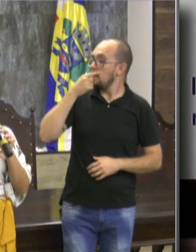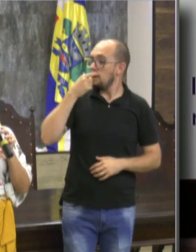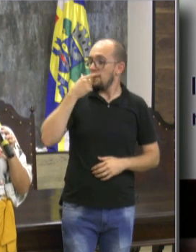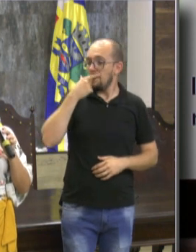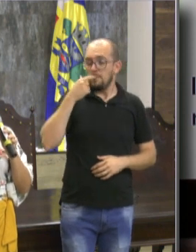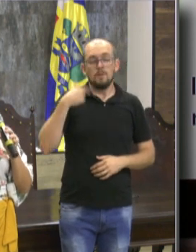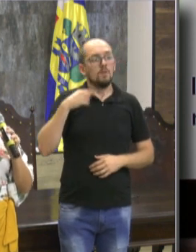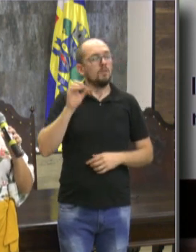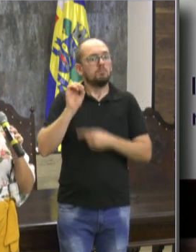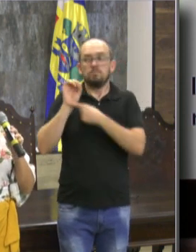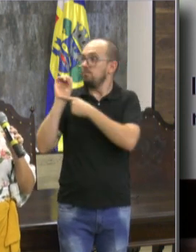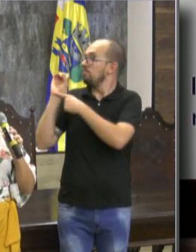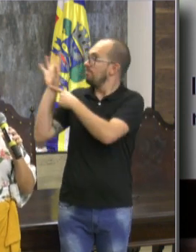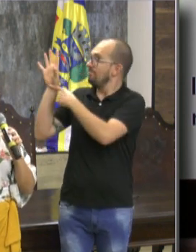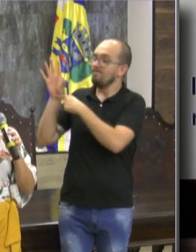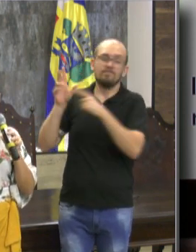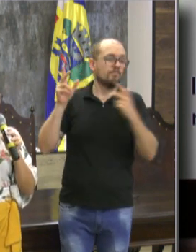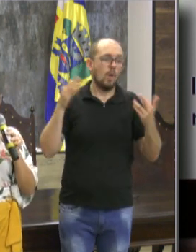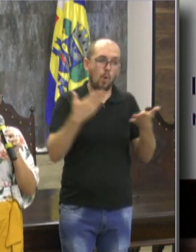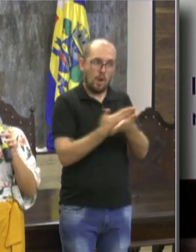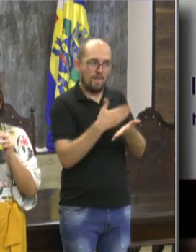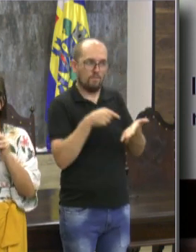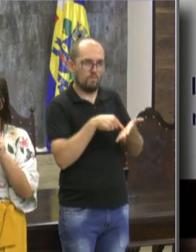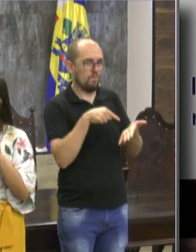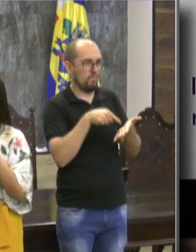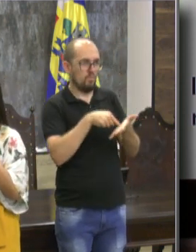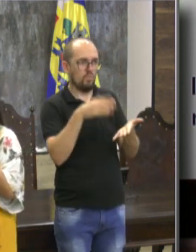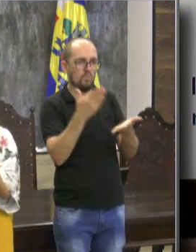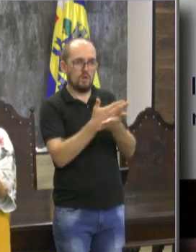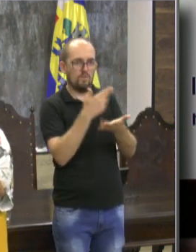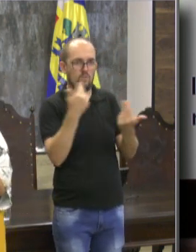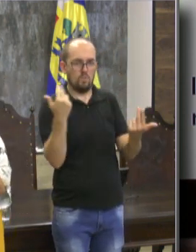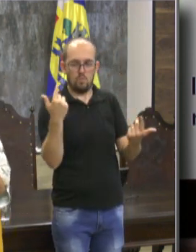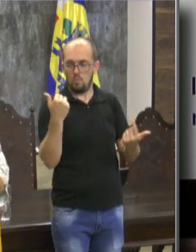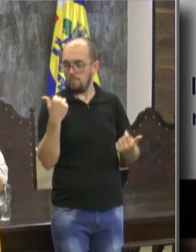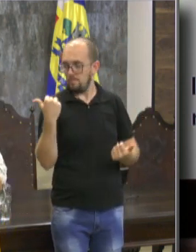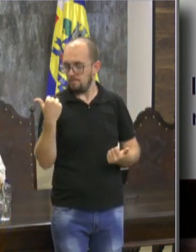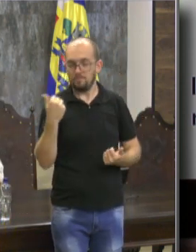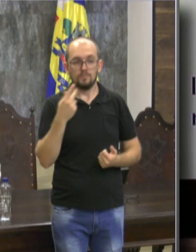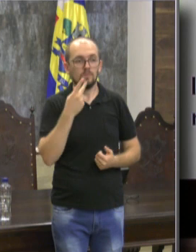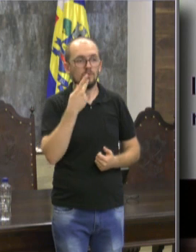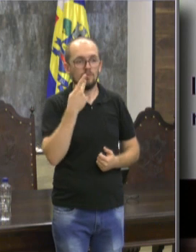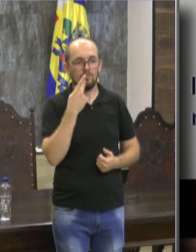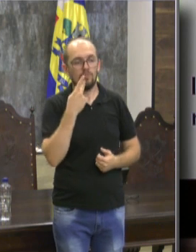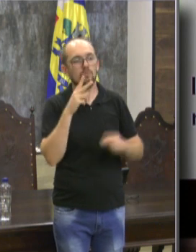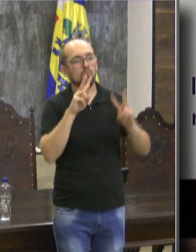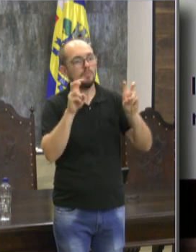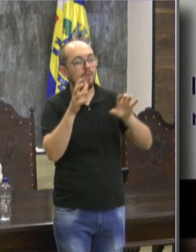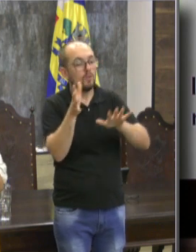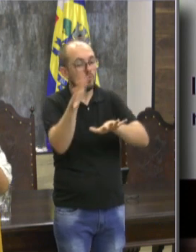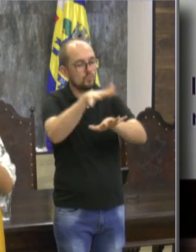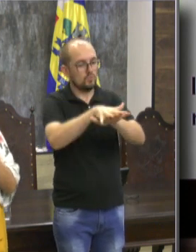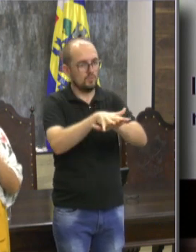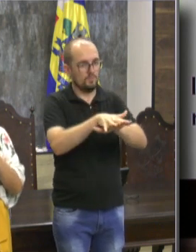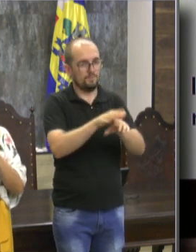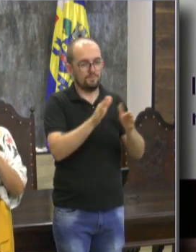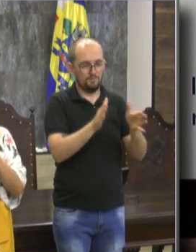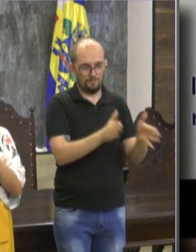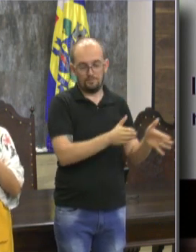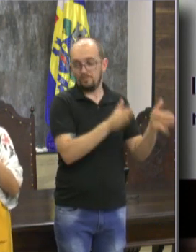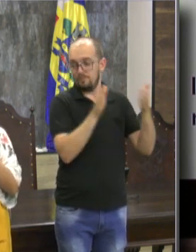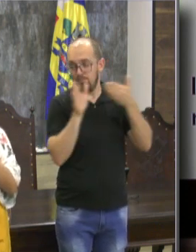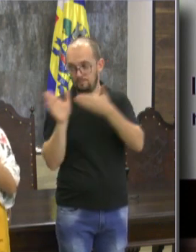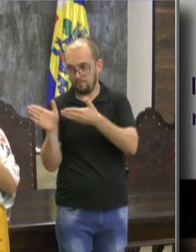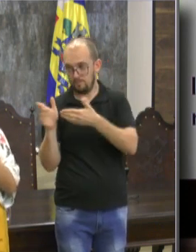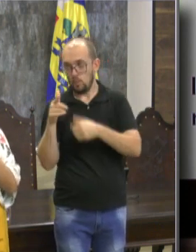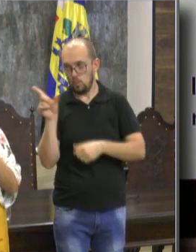é exatamente a forma como eu finalizo esse livro, tá? Esse aqui que fala da inclusão do Gustavo. E esse aqui,